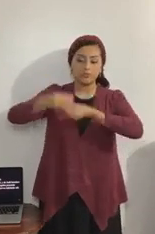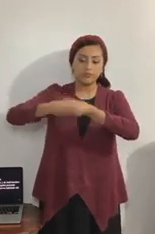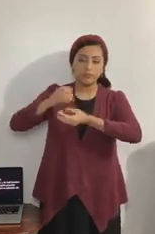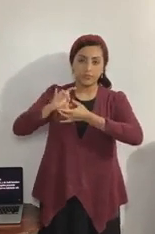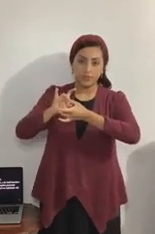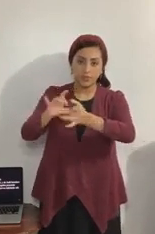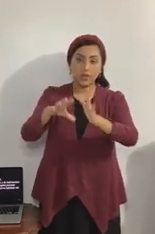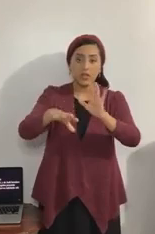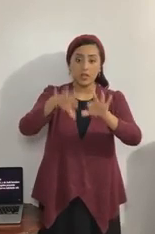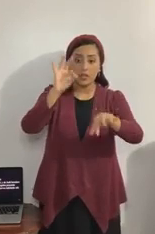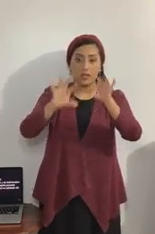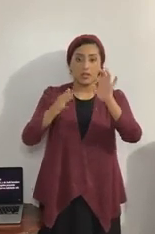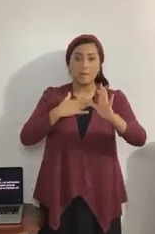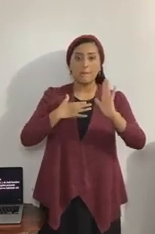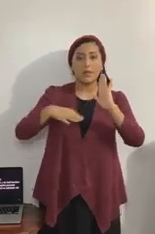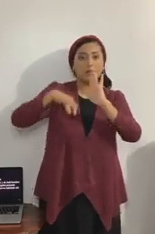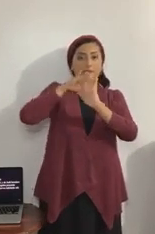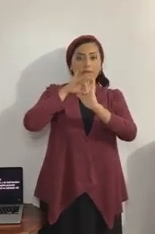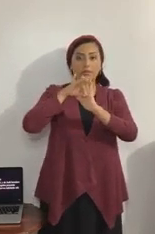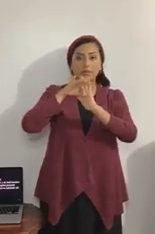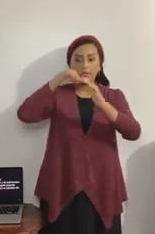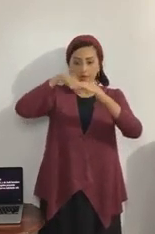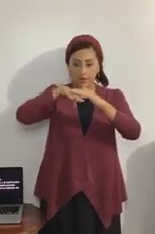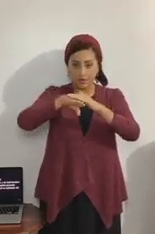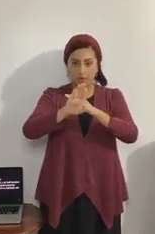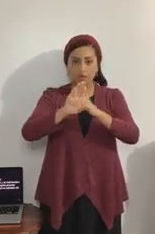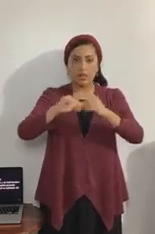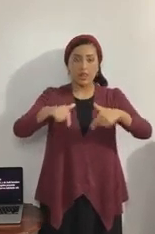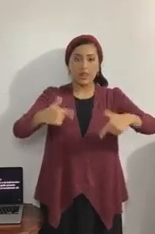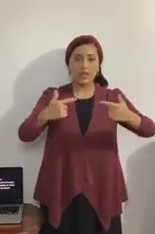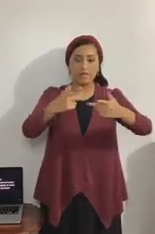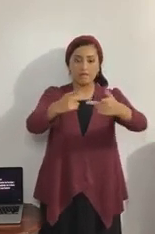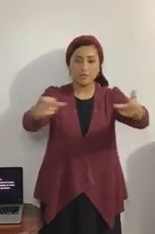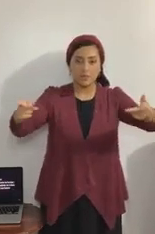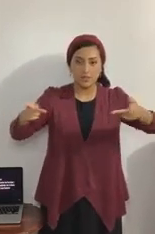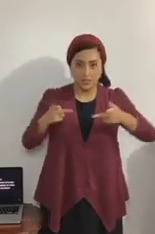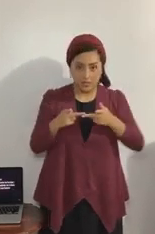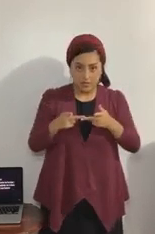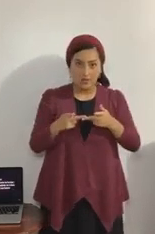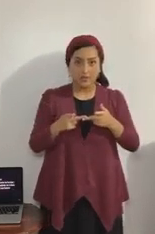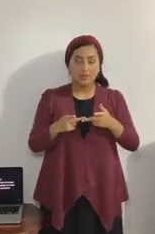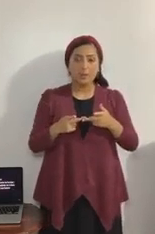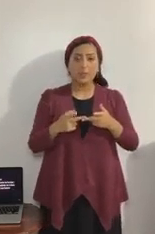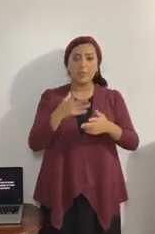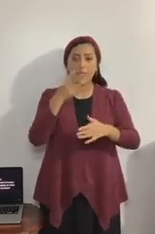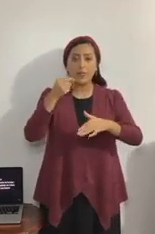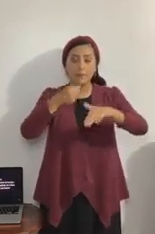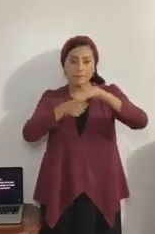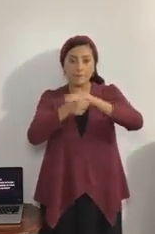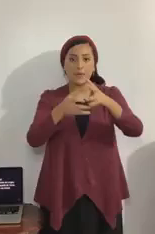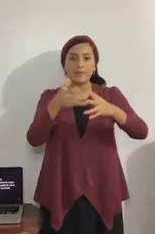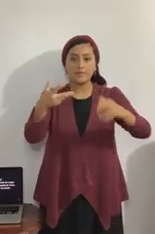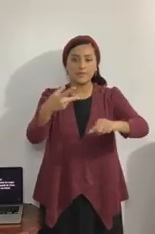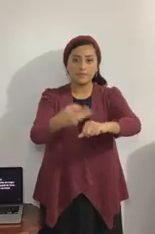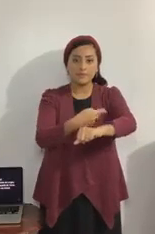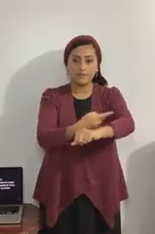escogidos poseerán por heredar la tierra, y mis siervos habitarán allí. Y será Ansarón para habitación de ovejas, y el valle de Acor para